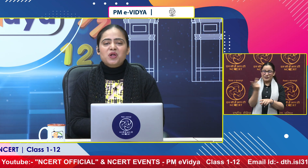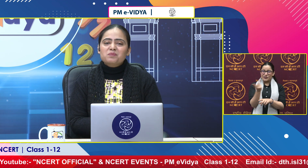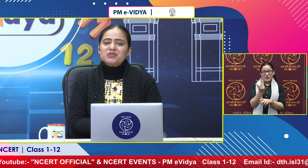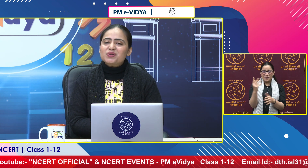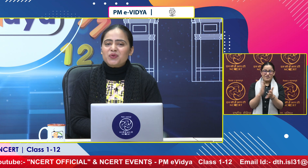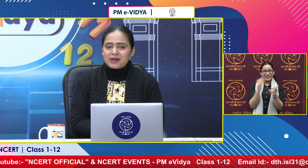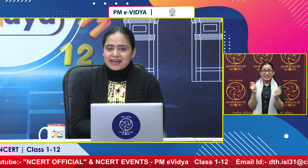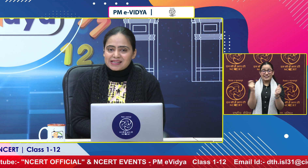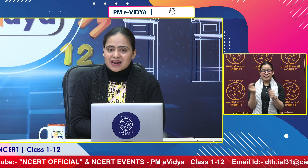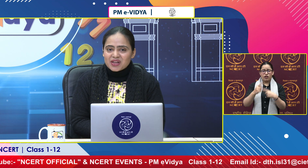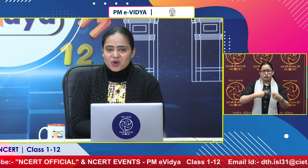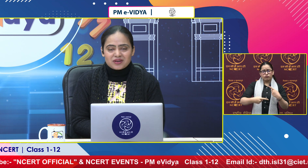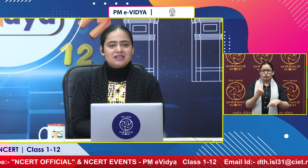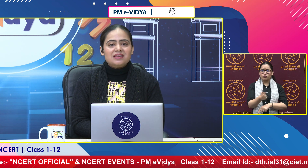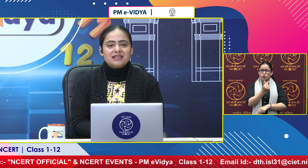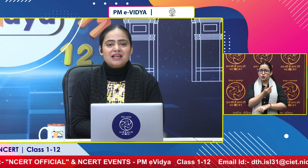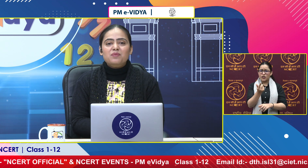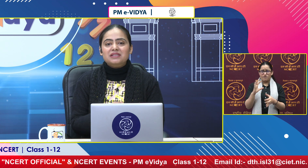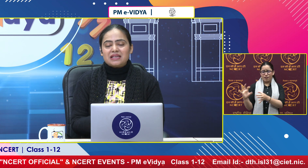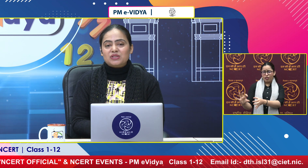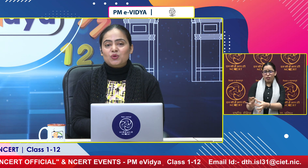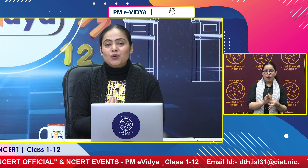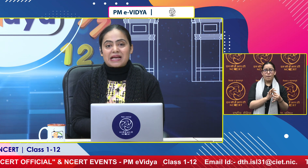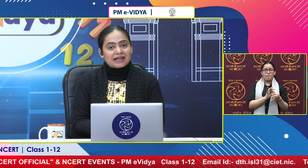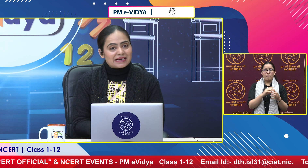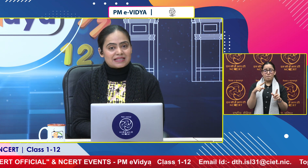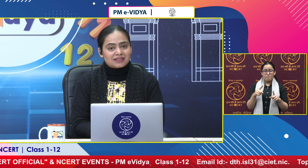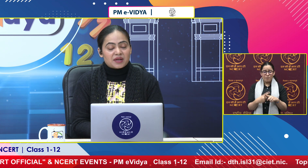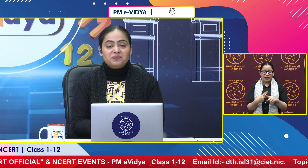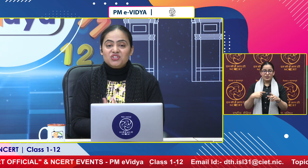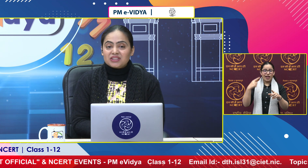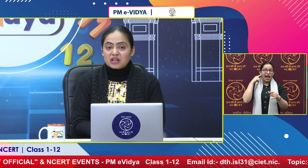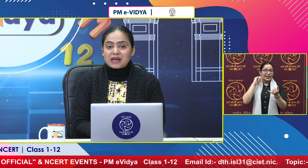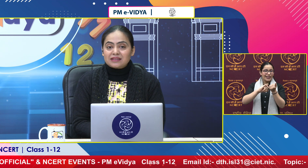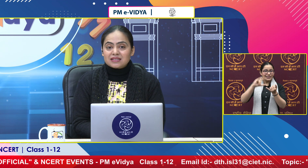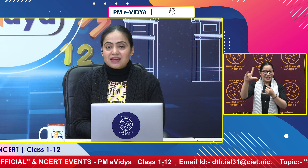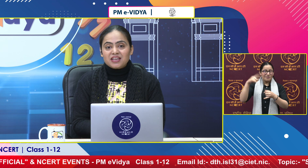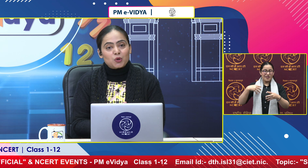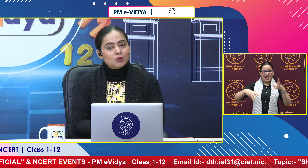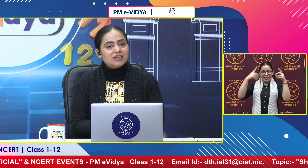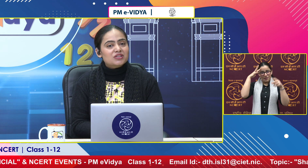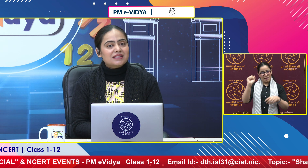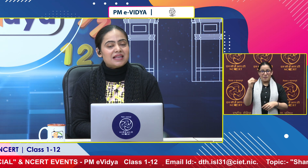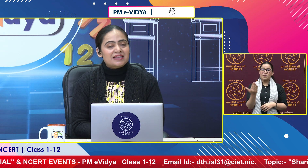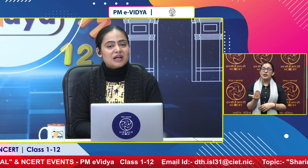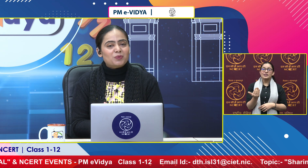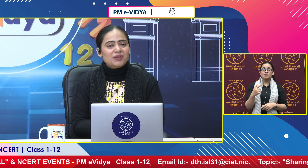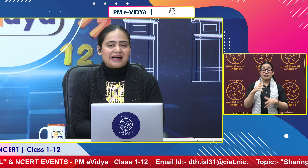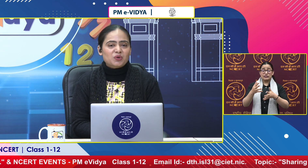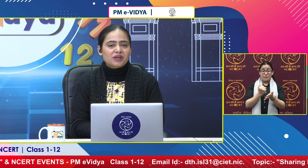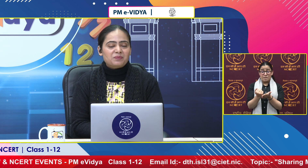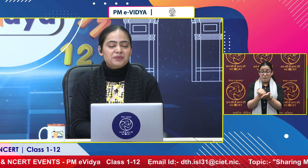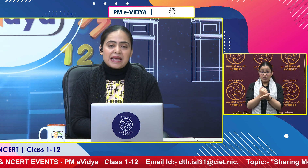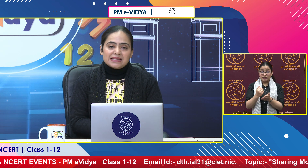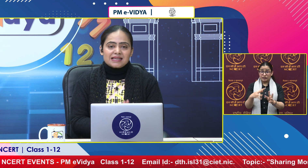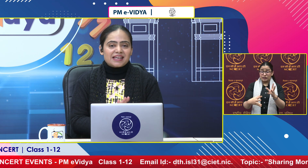ही हैं। बस उन्हें रिलेट करना है और इस तरीके से आप इन साइंस को याद रख सकते हैं। जितना प्रैक्टिस करेंगे उतने जल्दी साइंस आपको